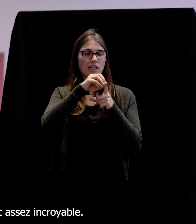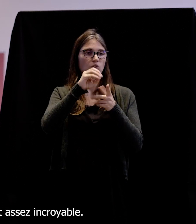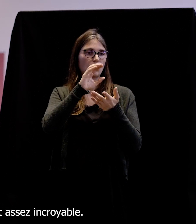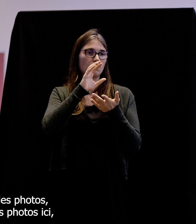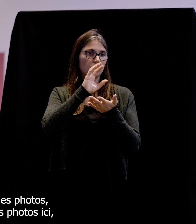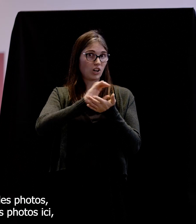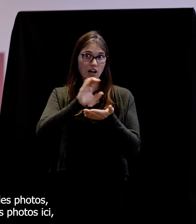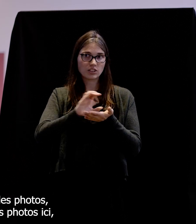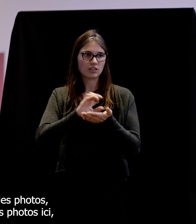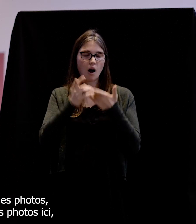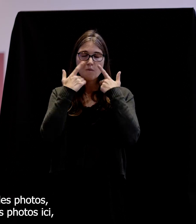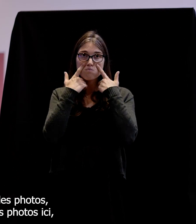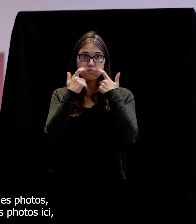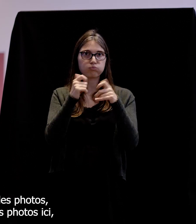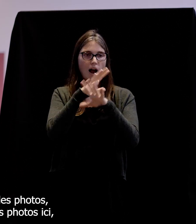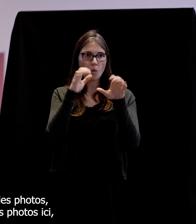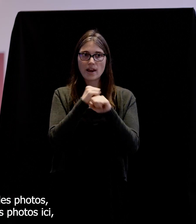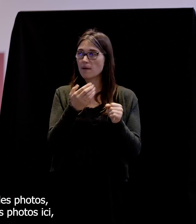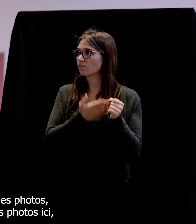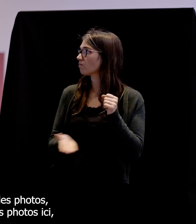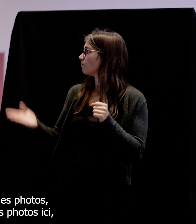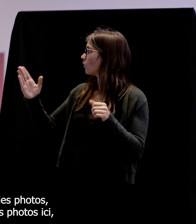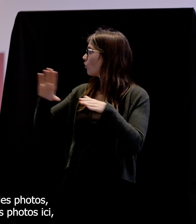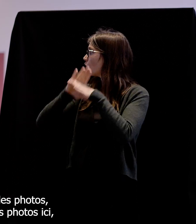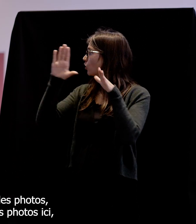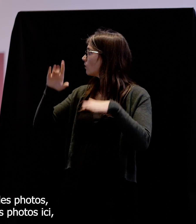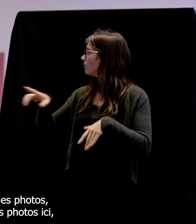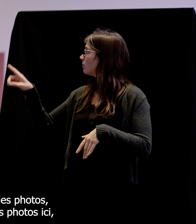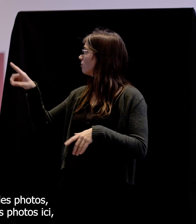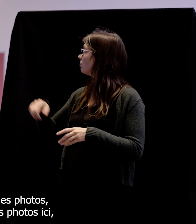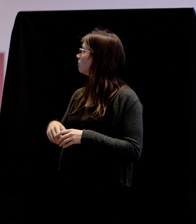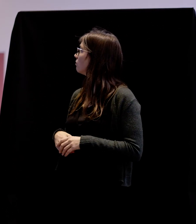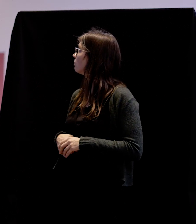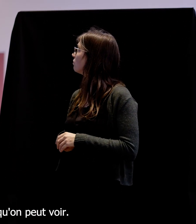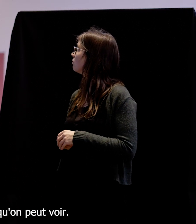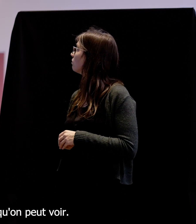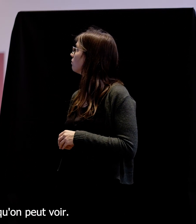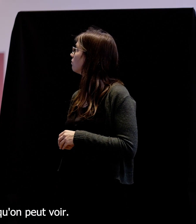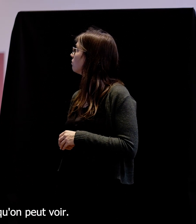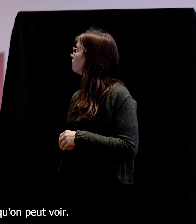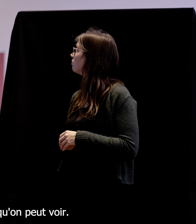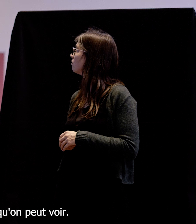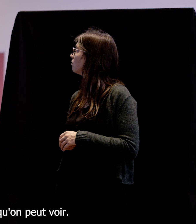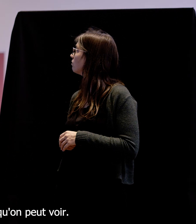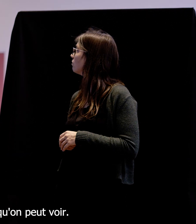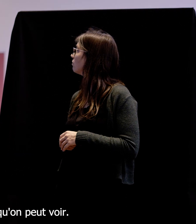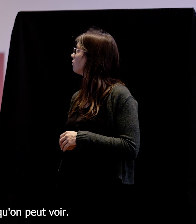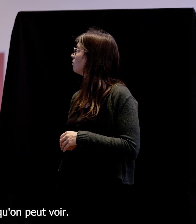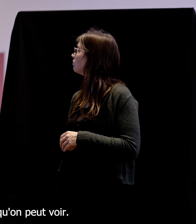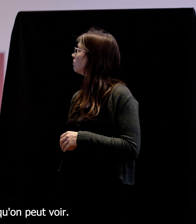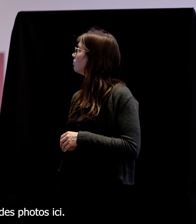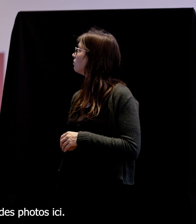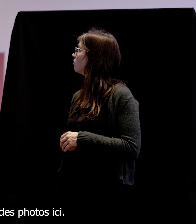assez incroyable. Là, on peut voir des photos. On peut voir des photos ici. Si on peut voir, est-ce qu'on peut